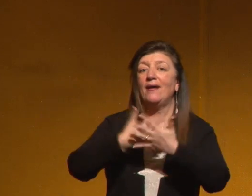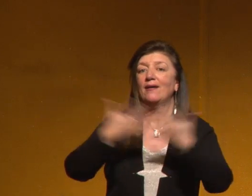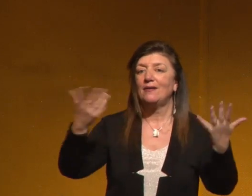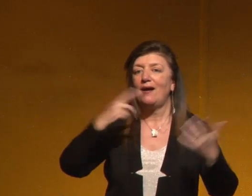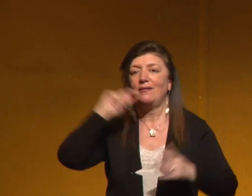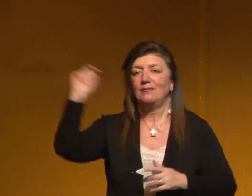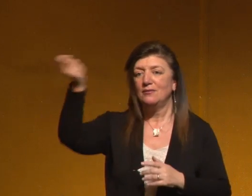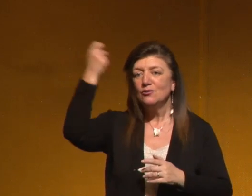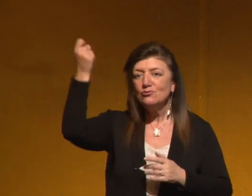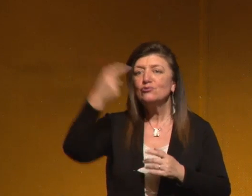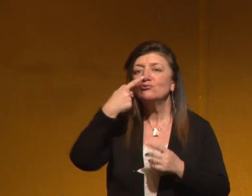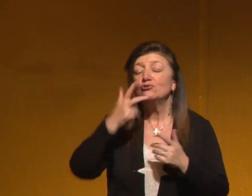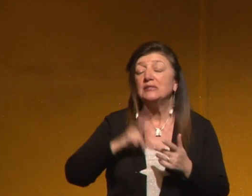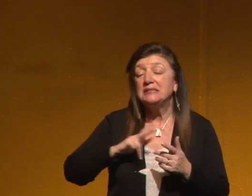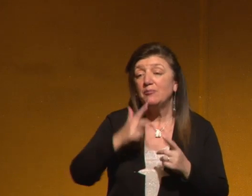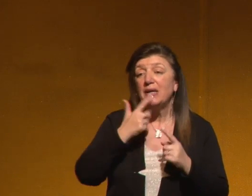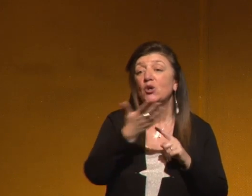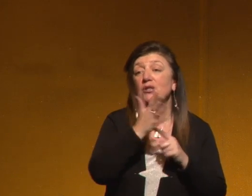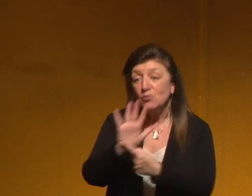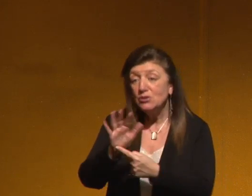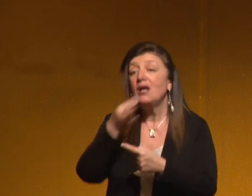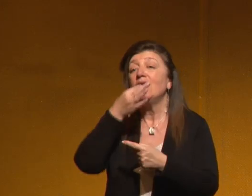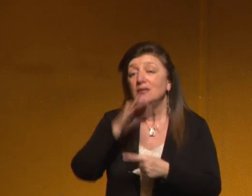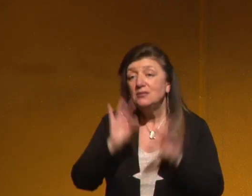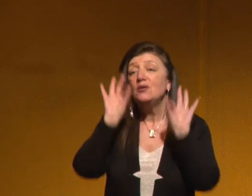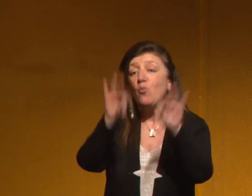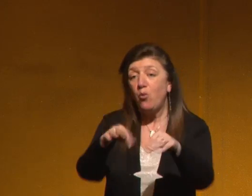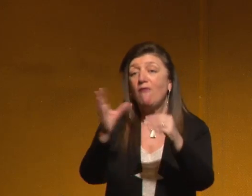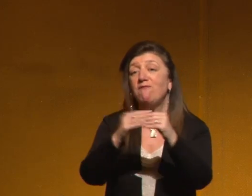sarà la dimostrazione che si può fare